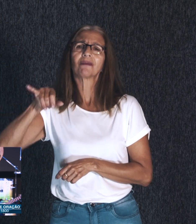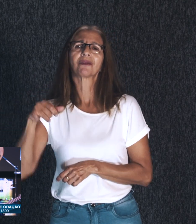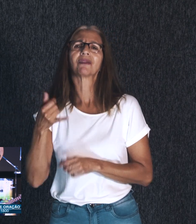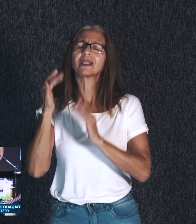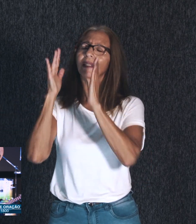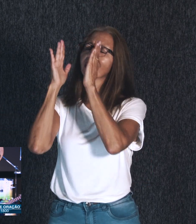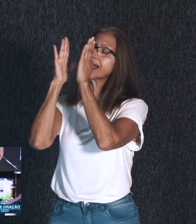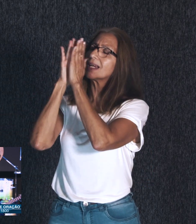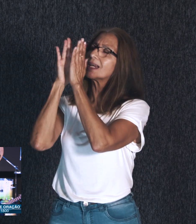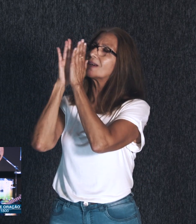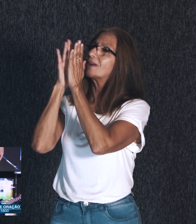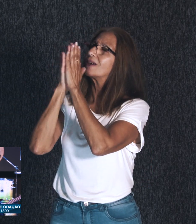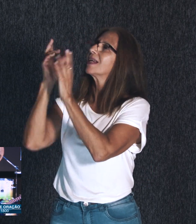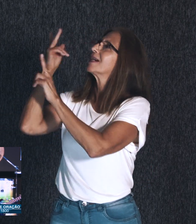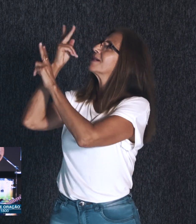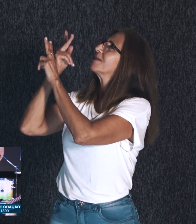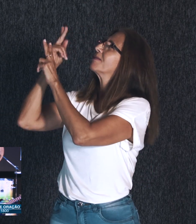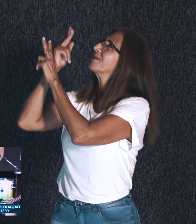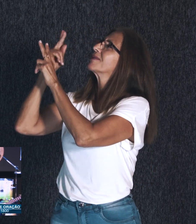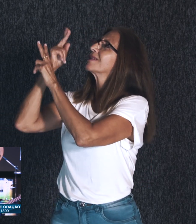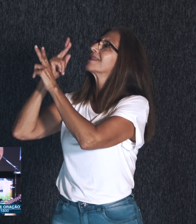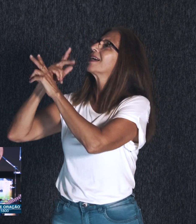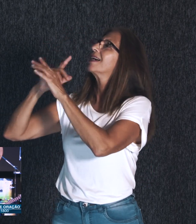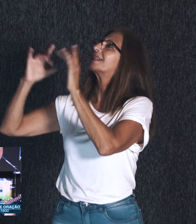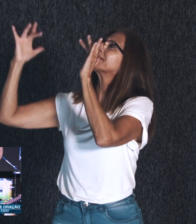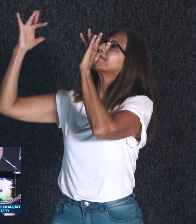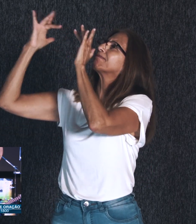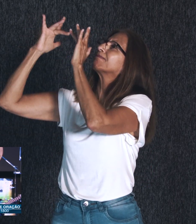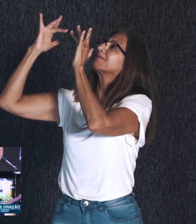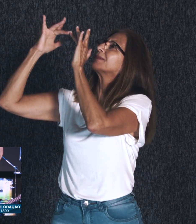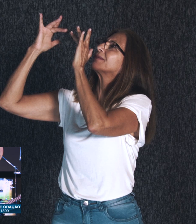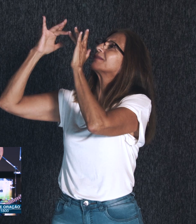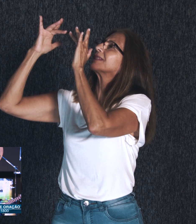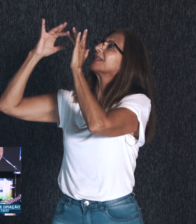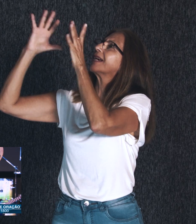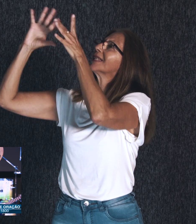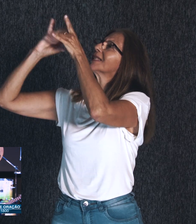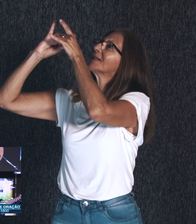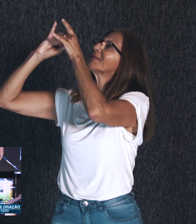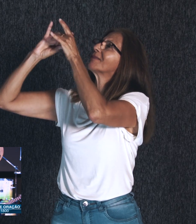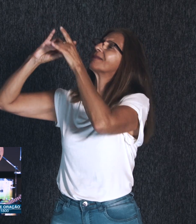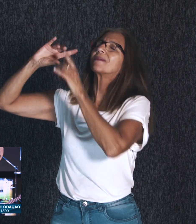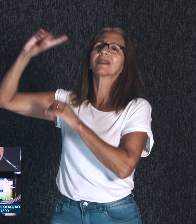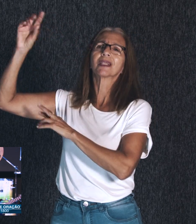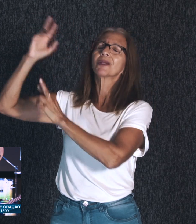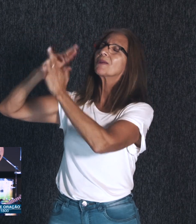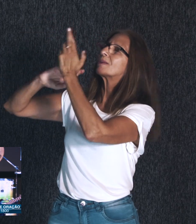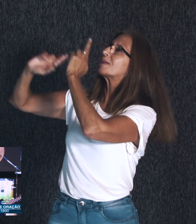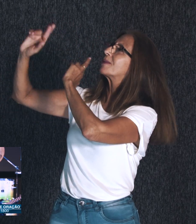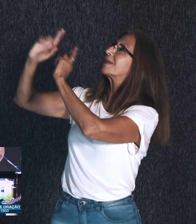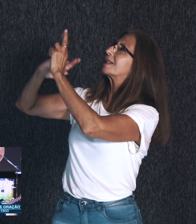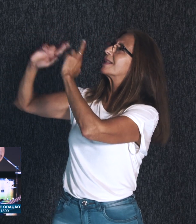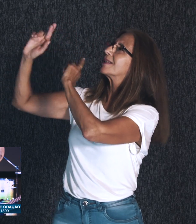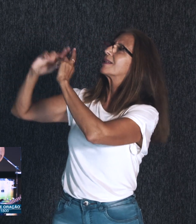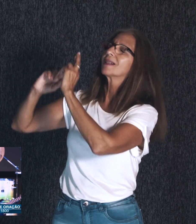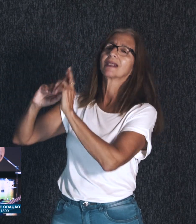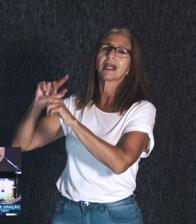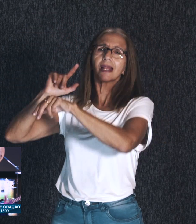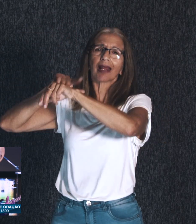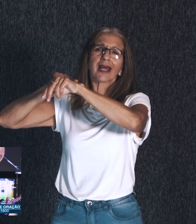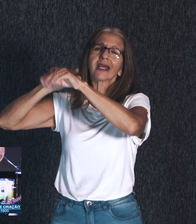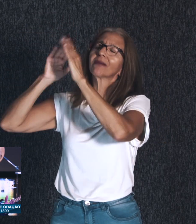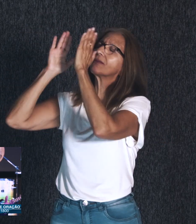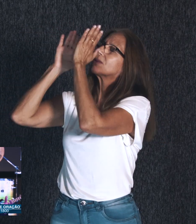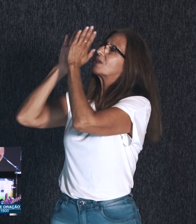É tempo de nos voltarmos a Ele. Buscai ao Senhor enquanto se pode achar. Invocai-o enquanto está perto. É tempo de